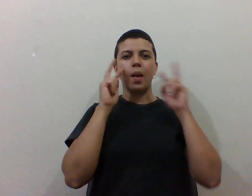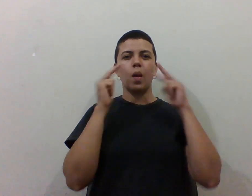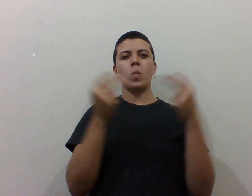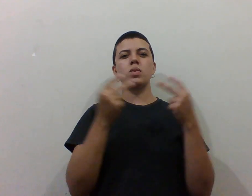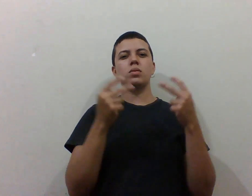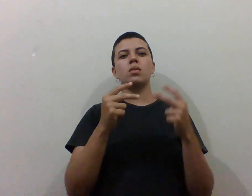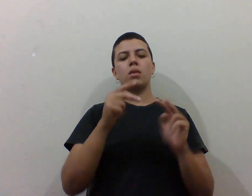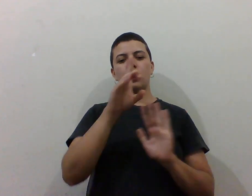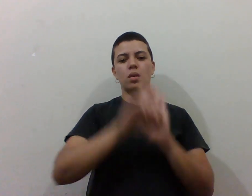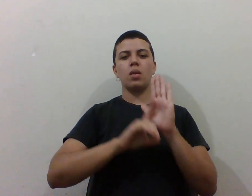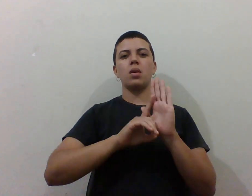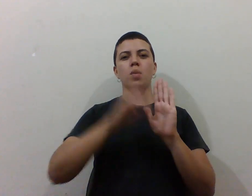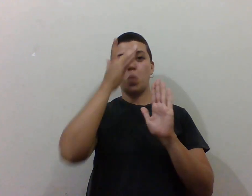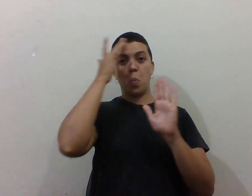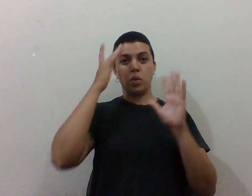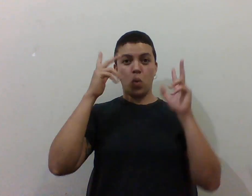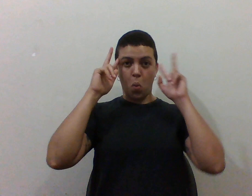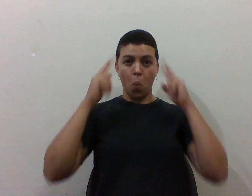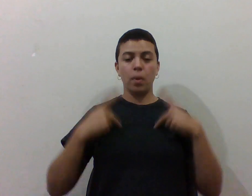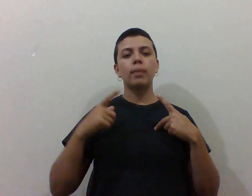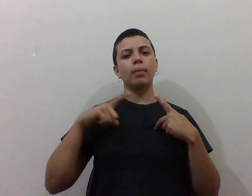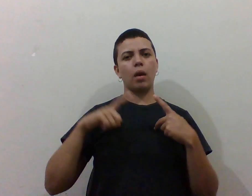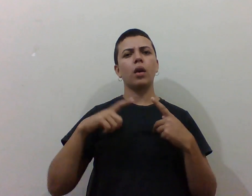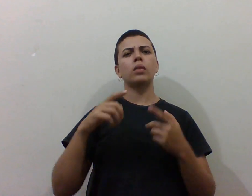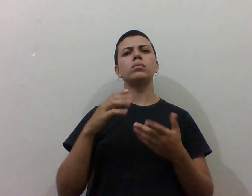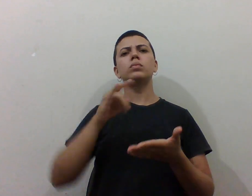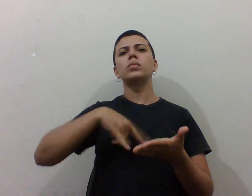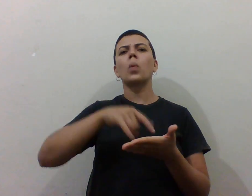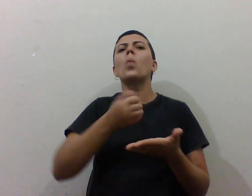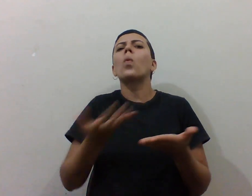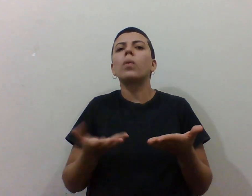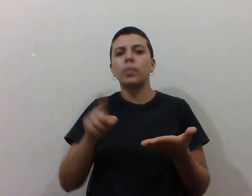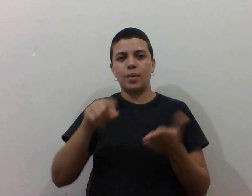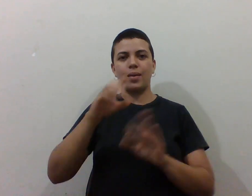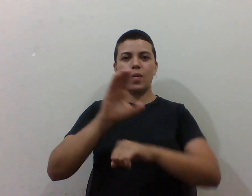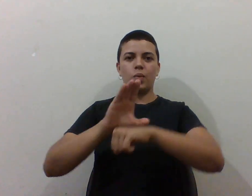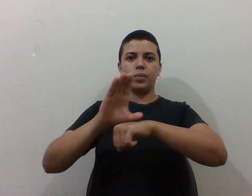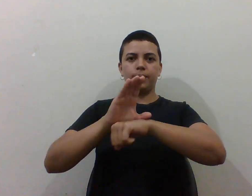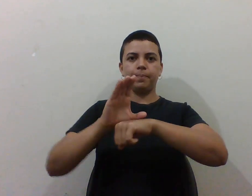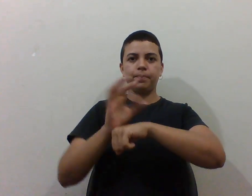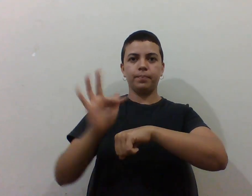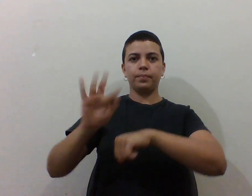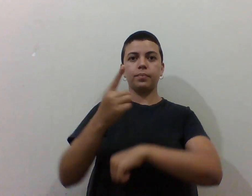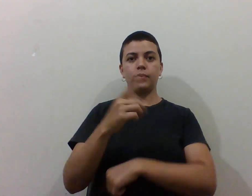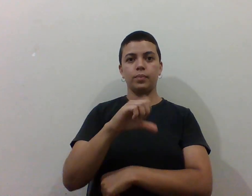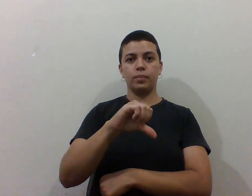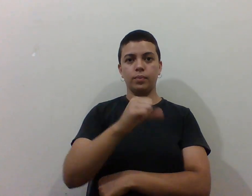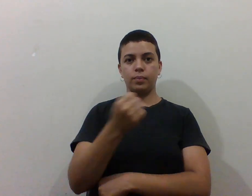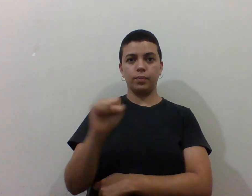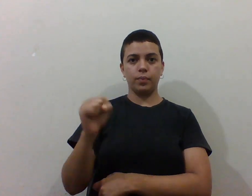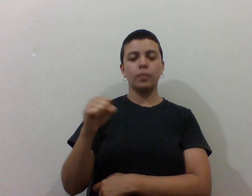fundamentais é a Constituição de 1988. Ela, que já tem mais de três décadas de vida, é